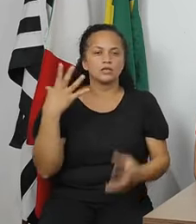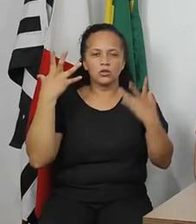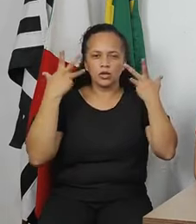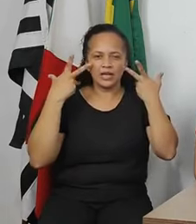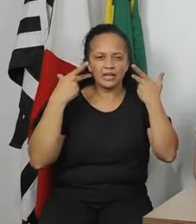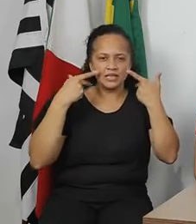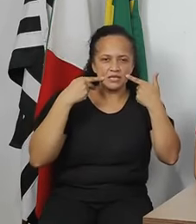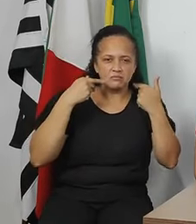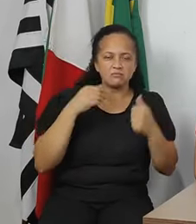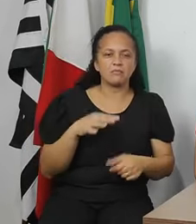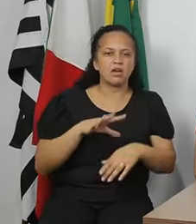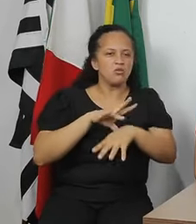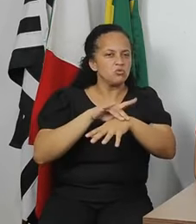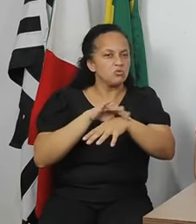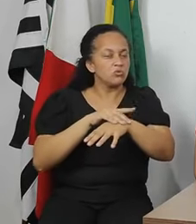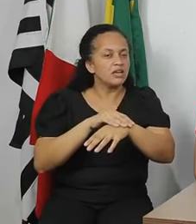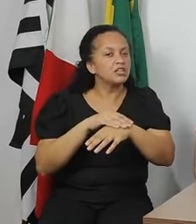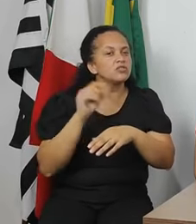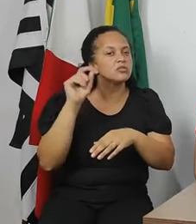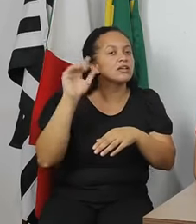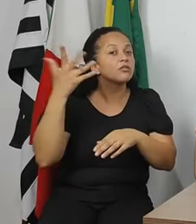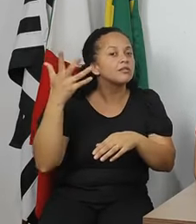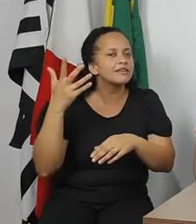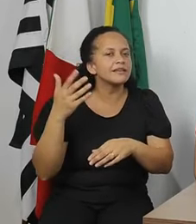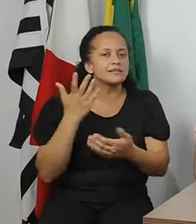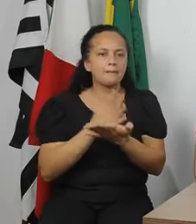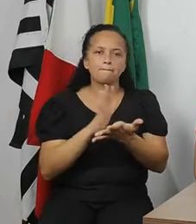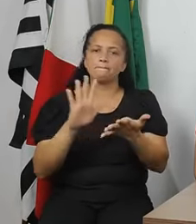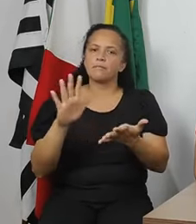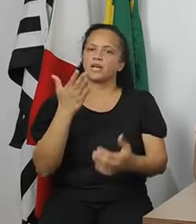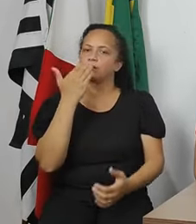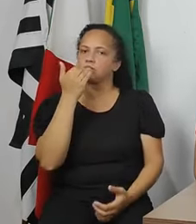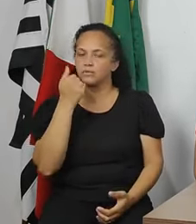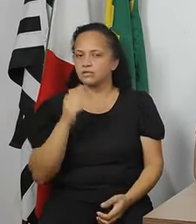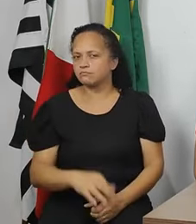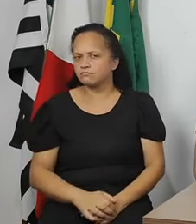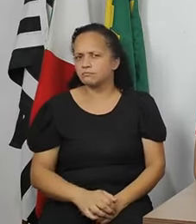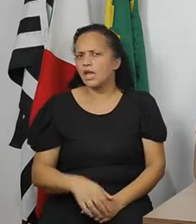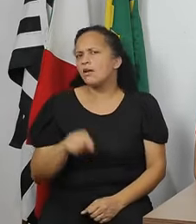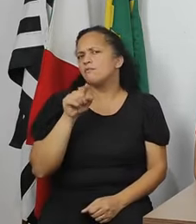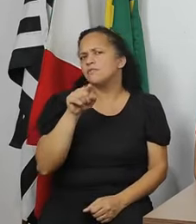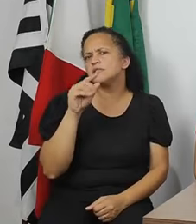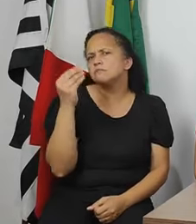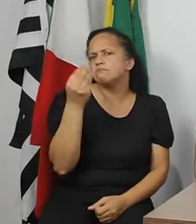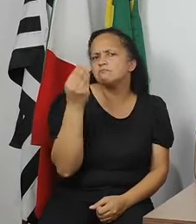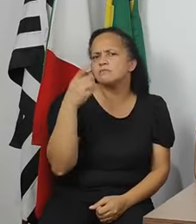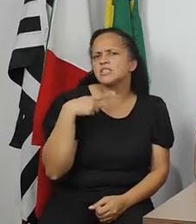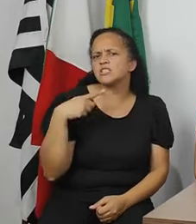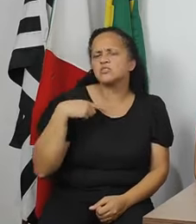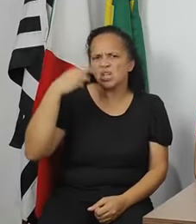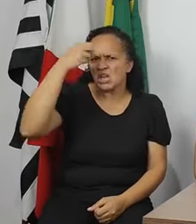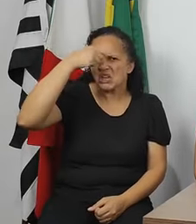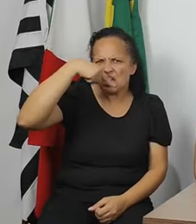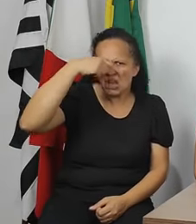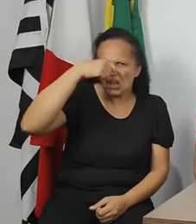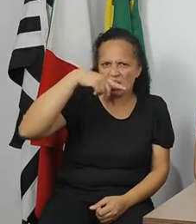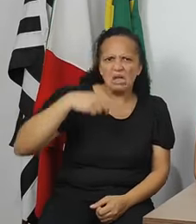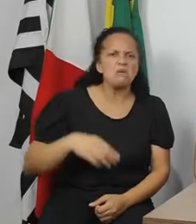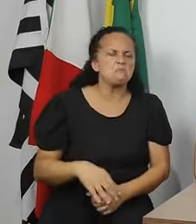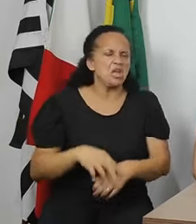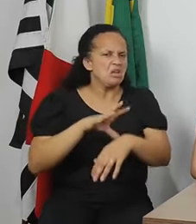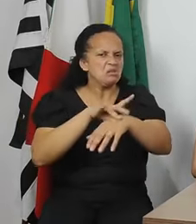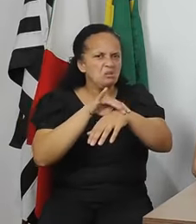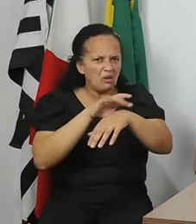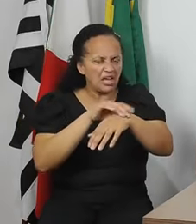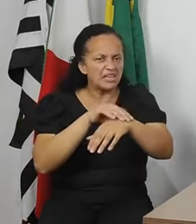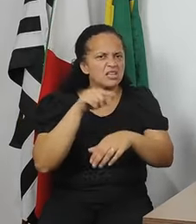uma gripe ou está com alguma enfermidade, você sente vontade de comer? Não sente. Porque exatamente o seu